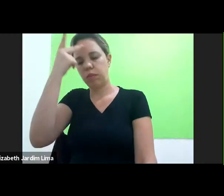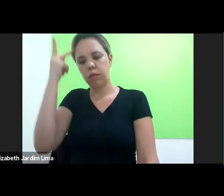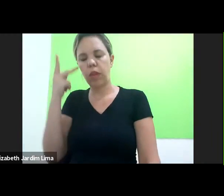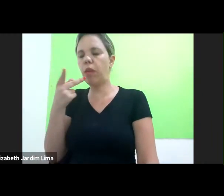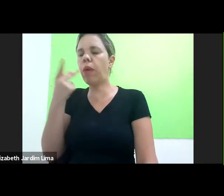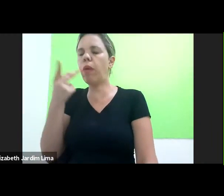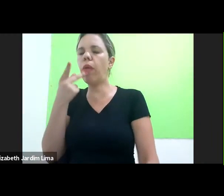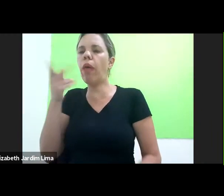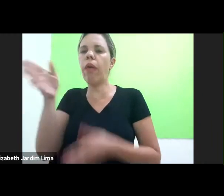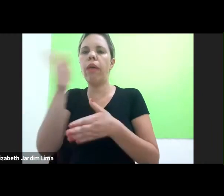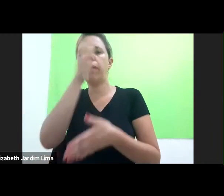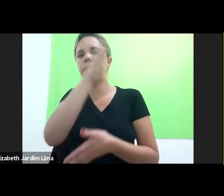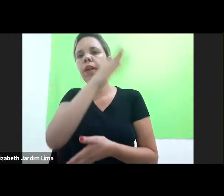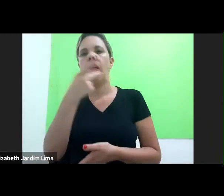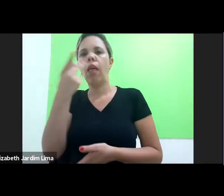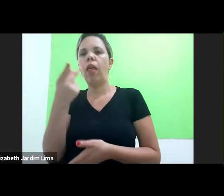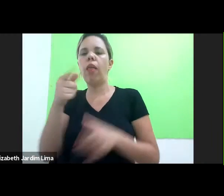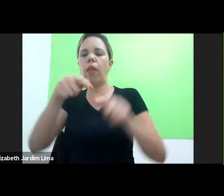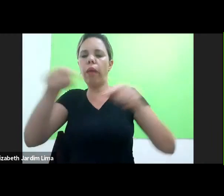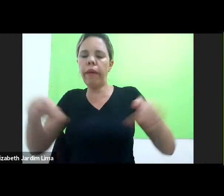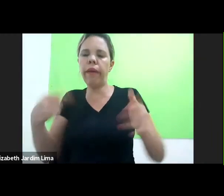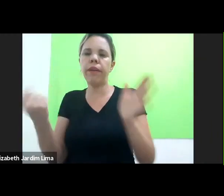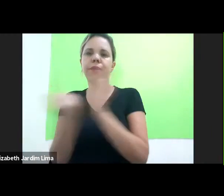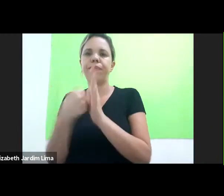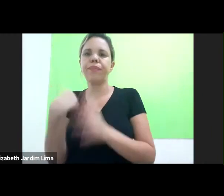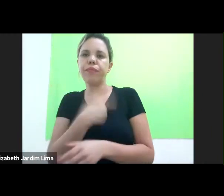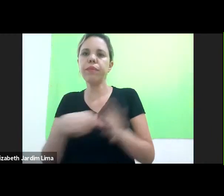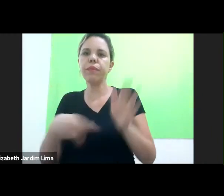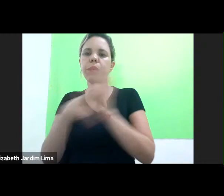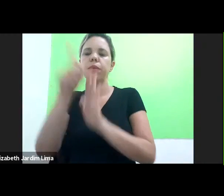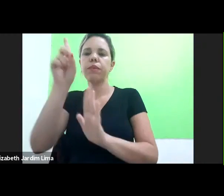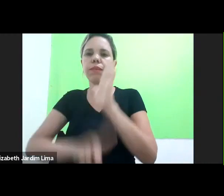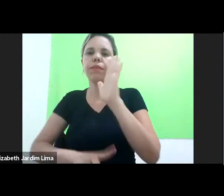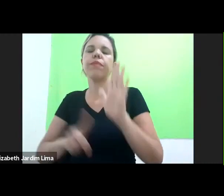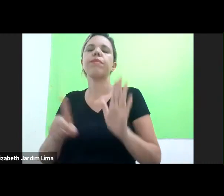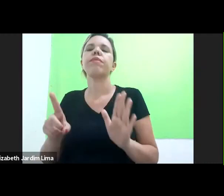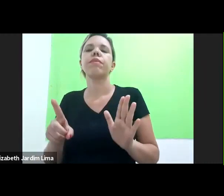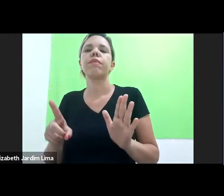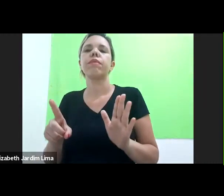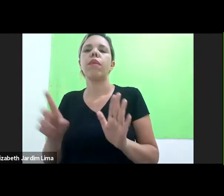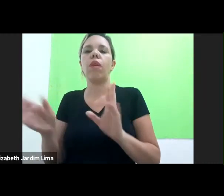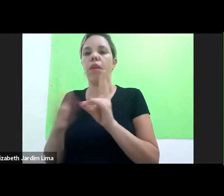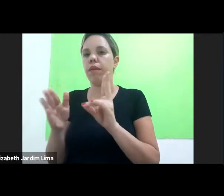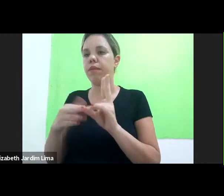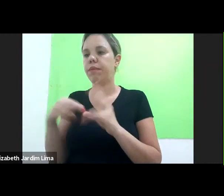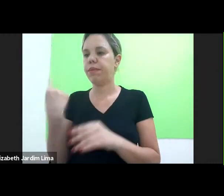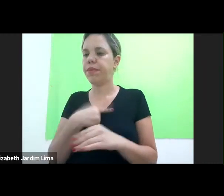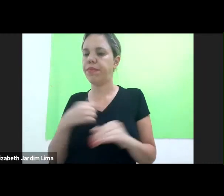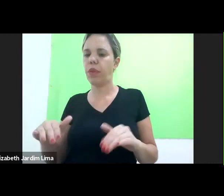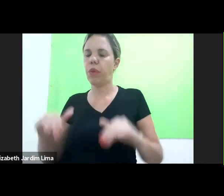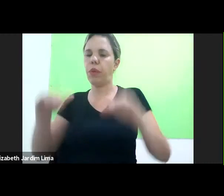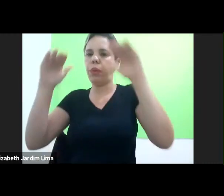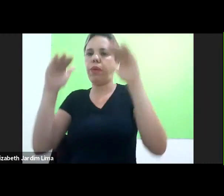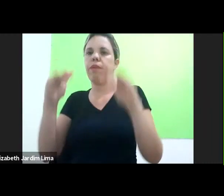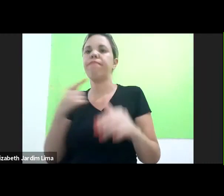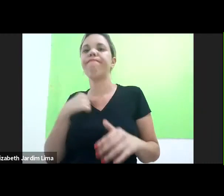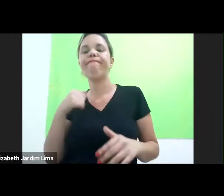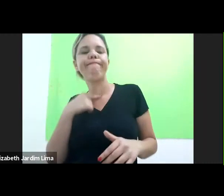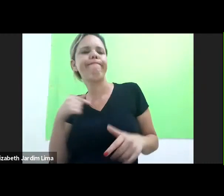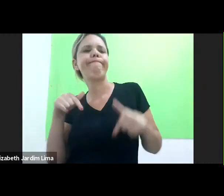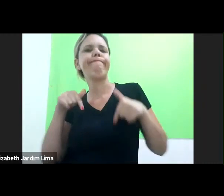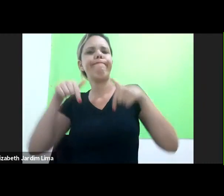né? Tem que demarcar os territórios, tem que assegurar os direitos indígenas. Então, a gente já cresce aguçado para essa